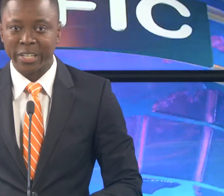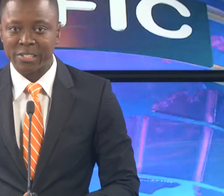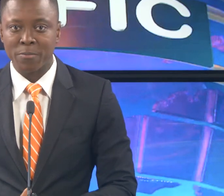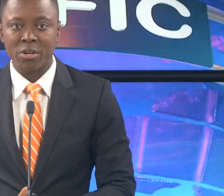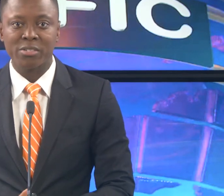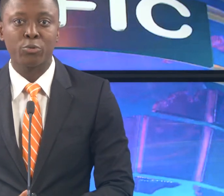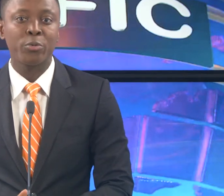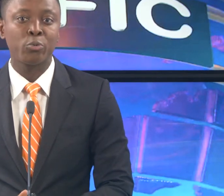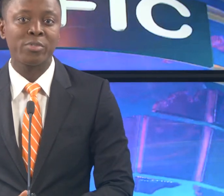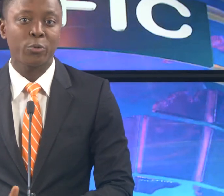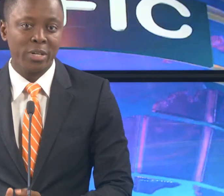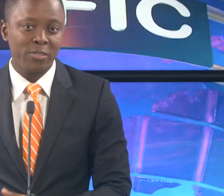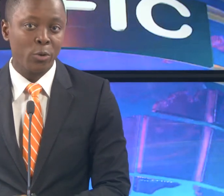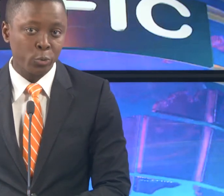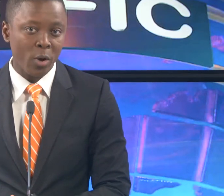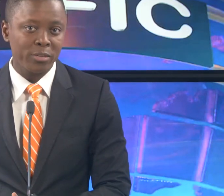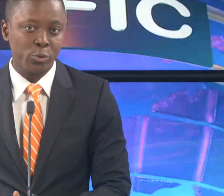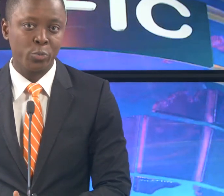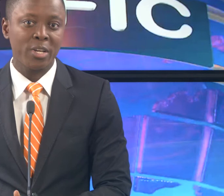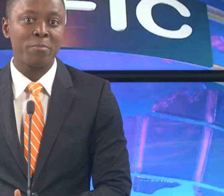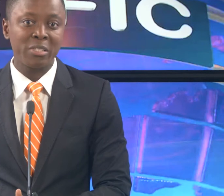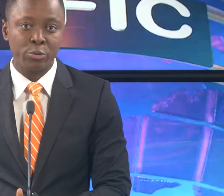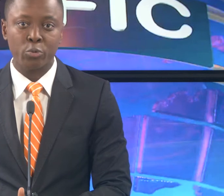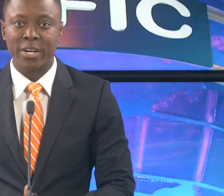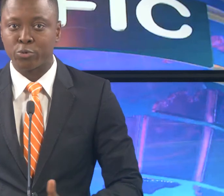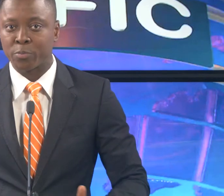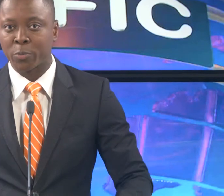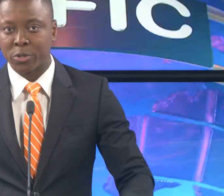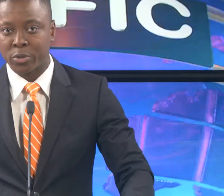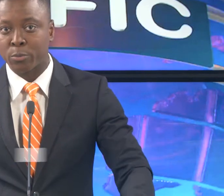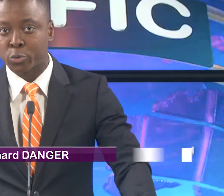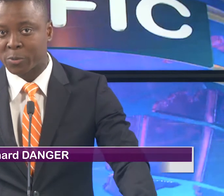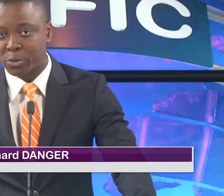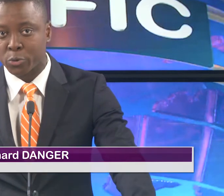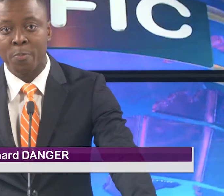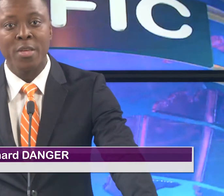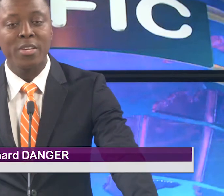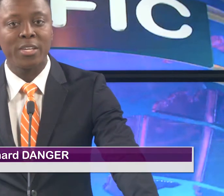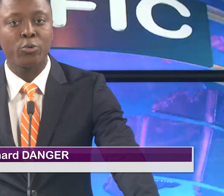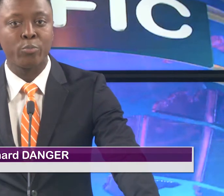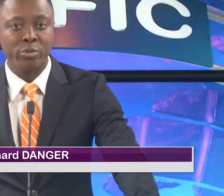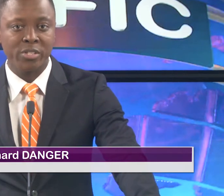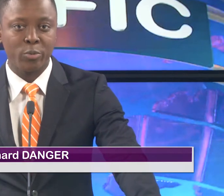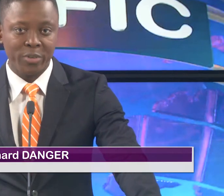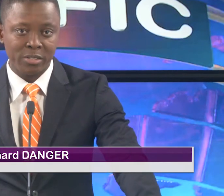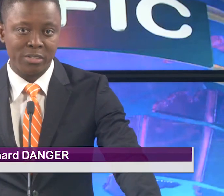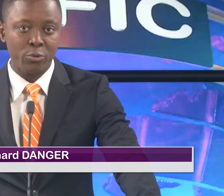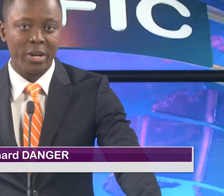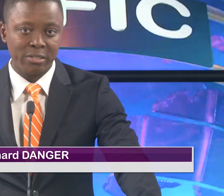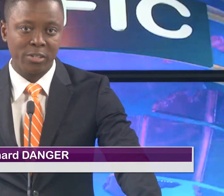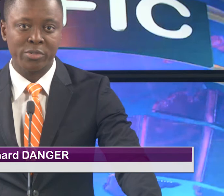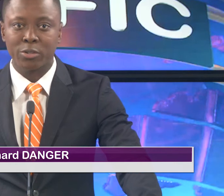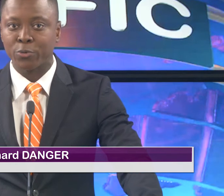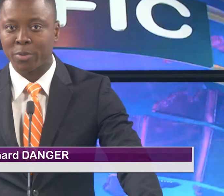du 13 mars 2012 relatif à l'octroi de soins médicaux gratuitement aux personnes à besoins spéciaux et de bourses pour faciliter